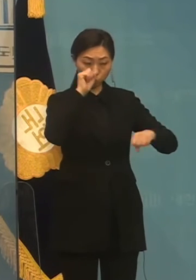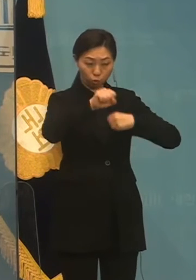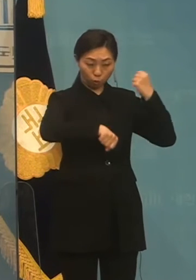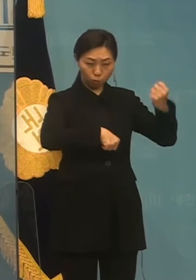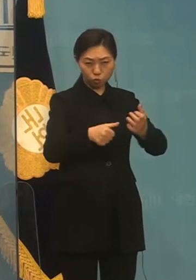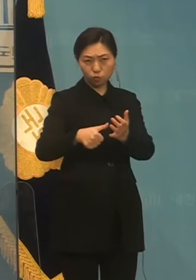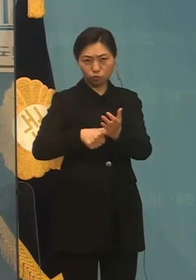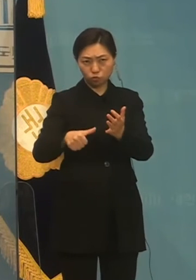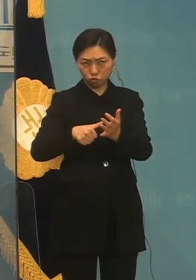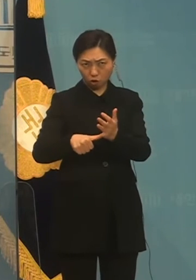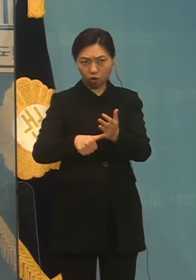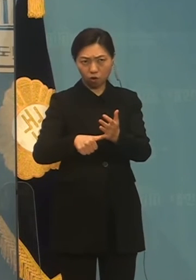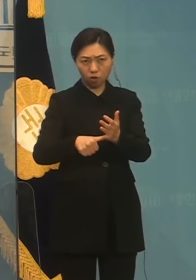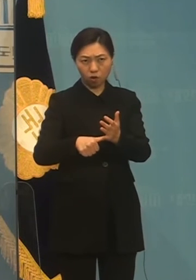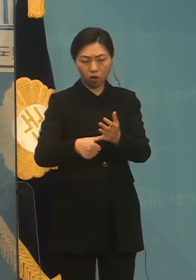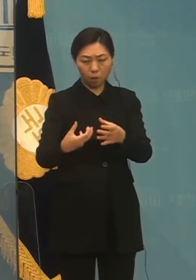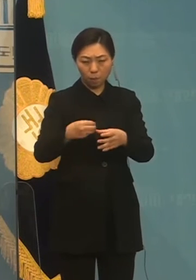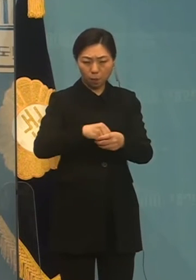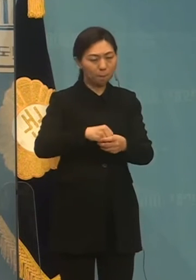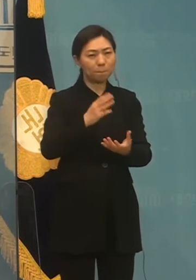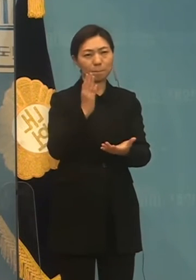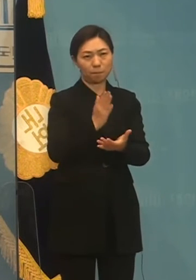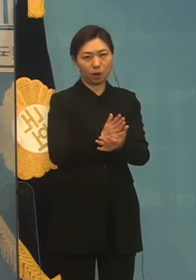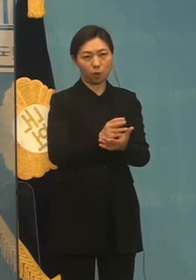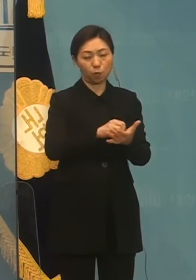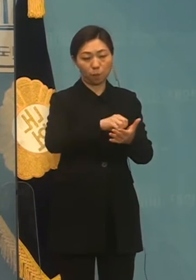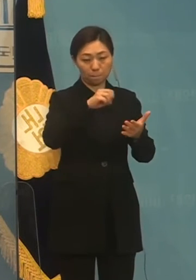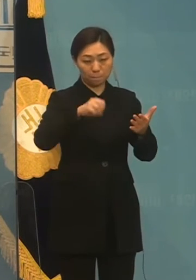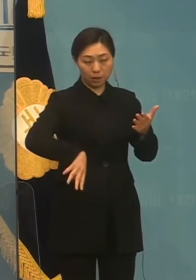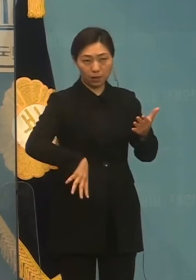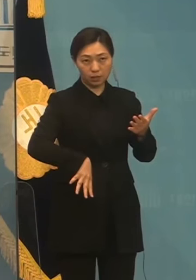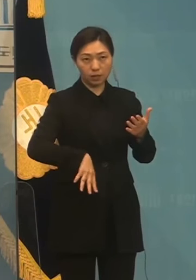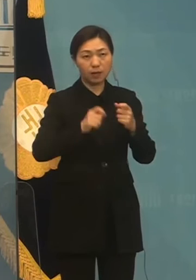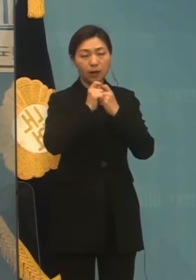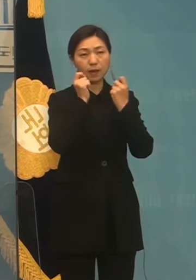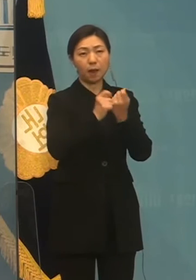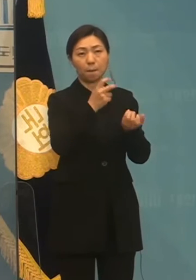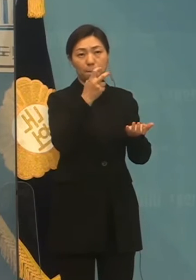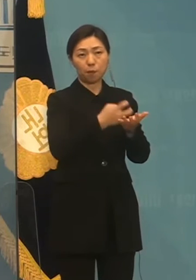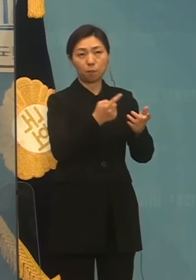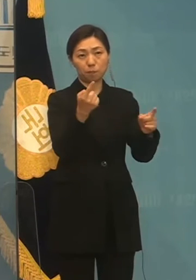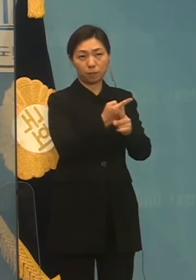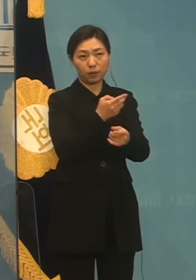물건의 범주에서 제외하는 내용의 민법 개정안을 제출한 바 있습니다.